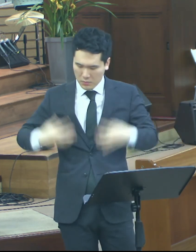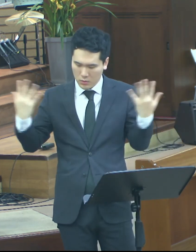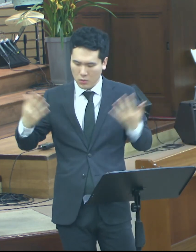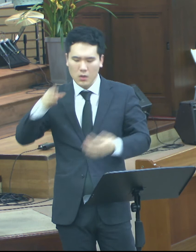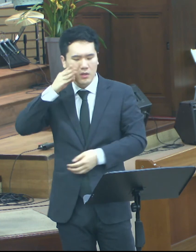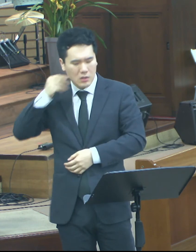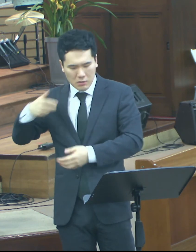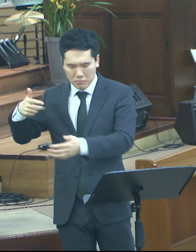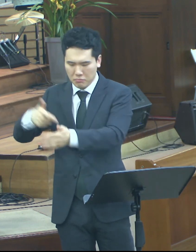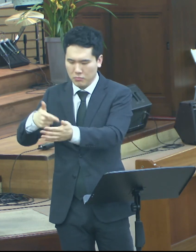마세요.